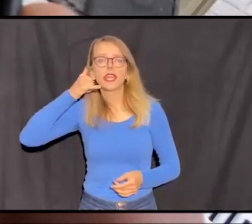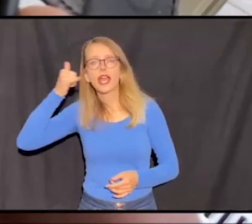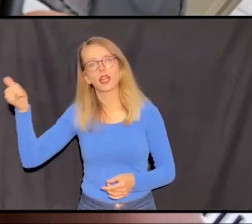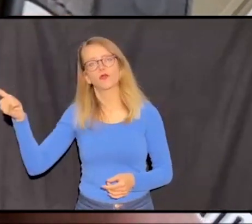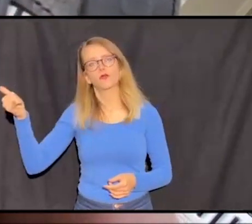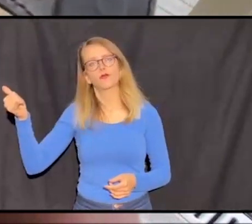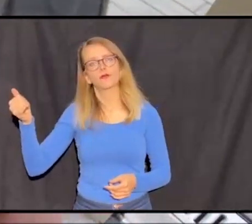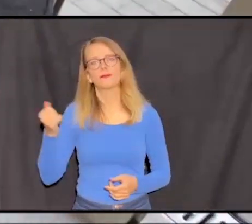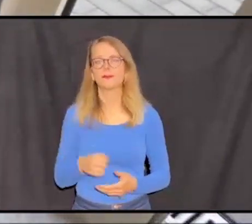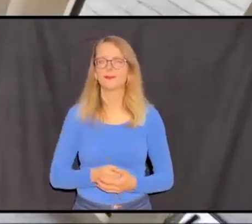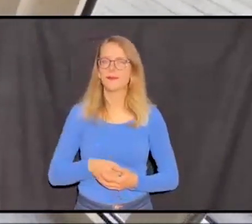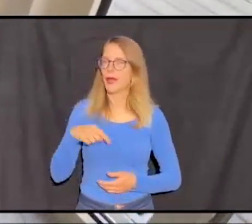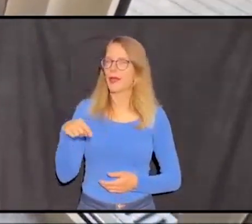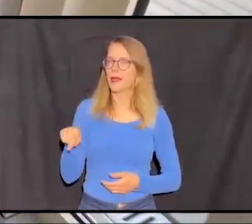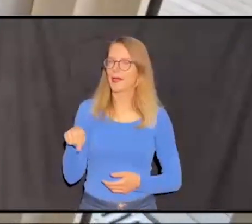vermieter